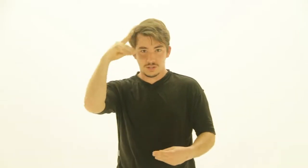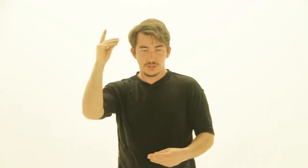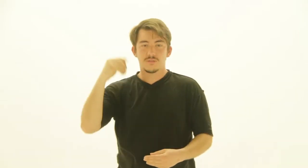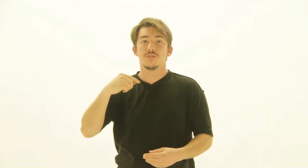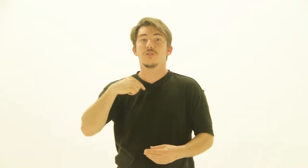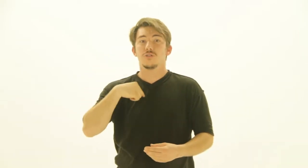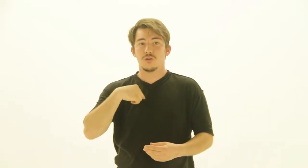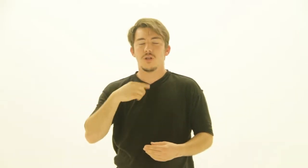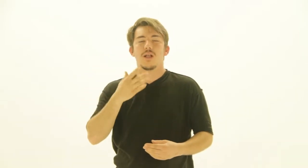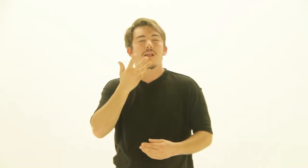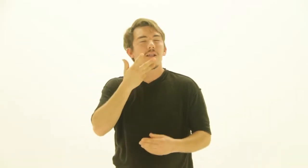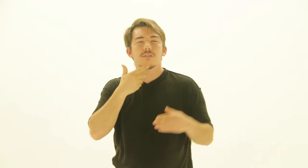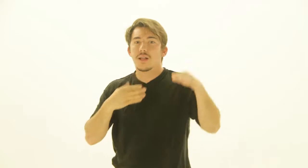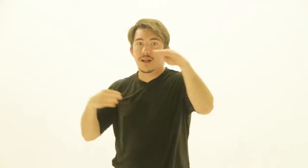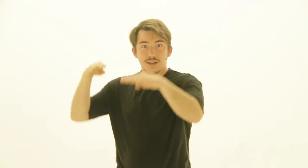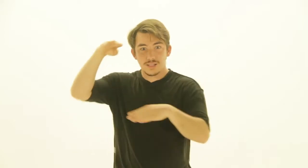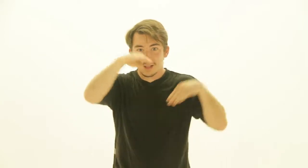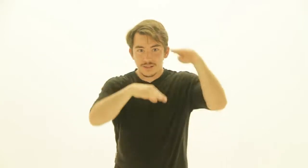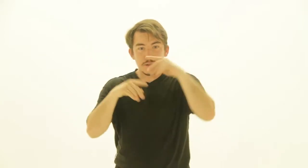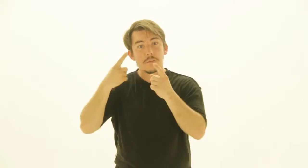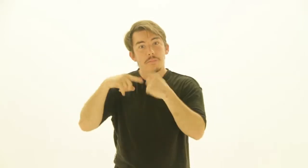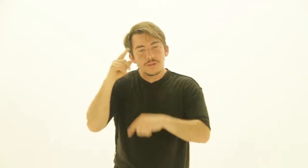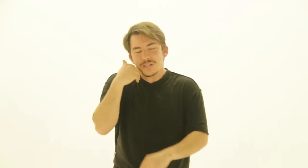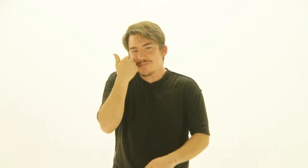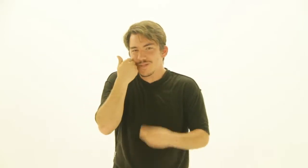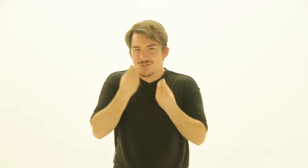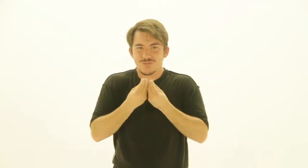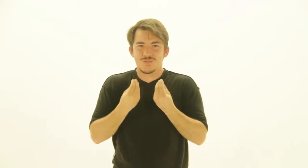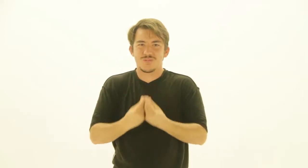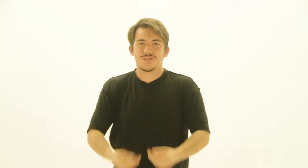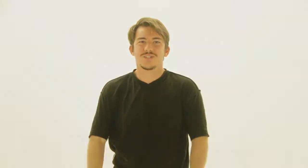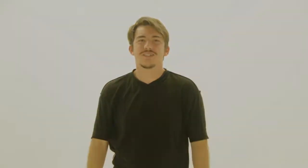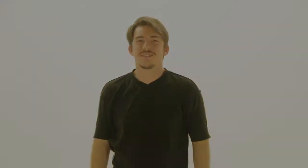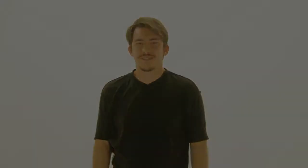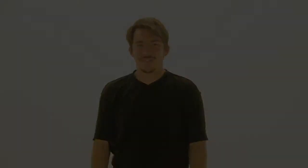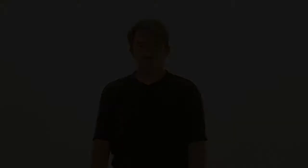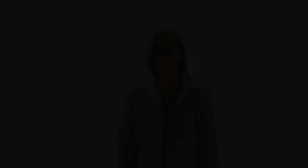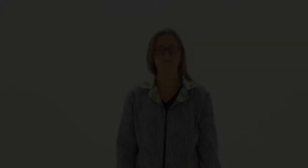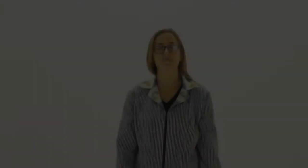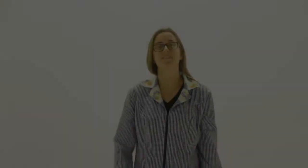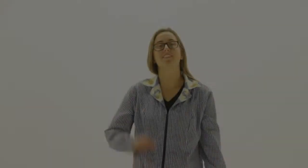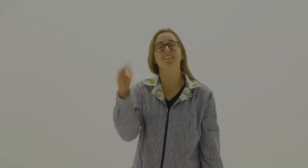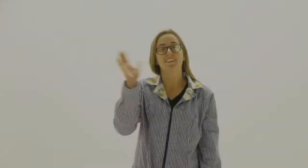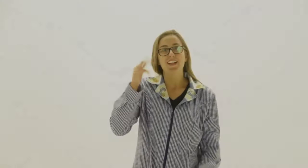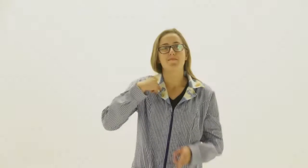Daniela y a mí me encanta nadar, pero soy muy, muy tímido. Hola, mi nombre